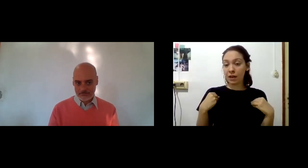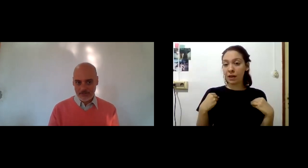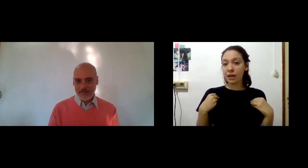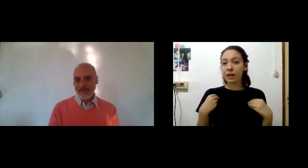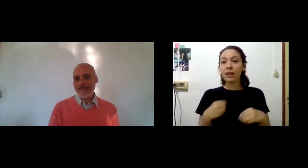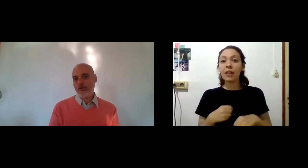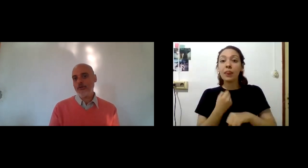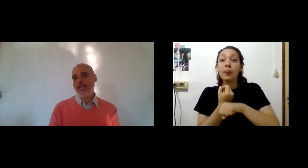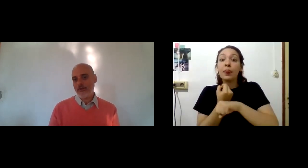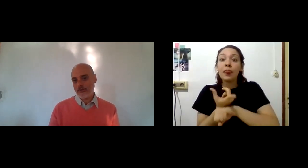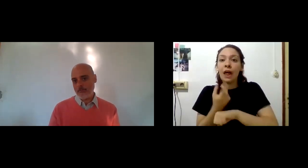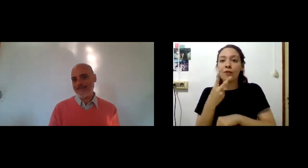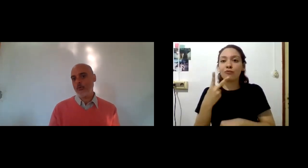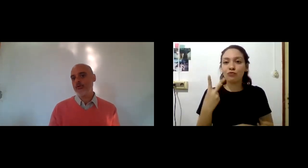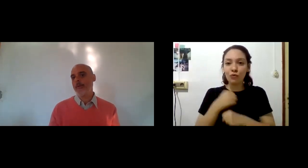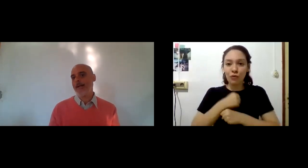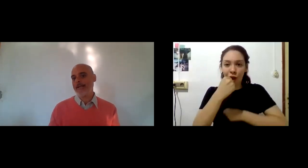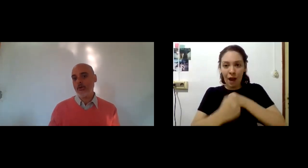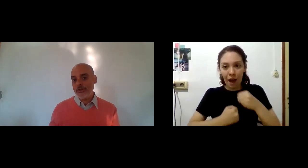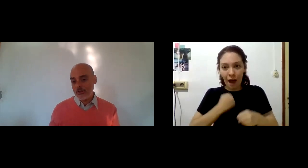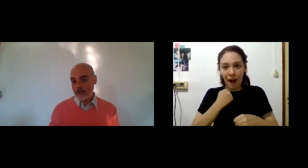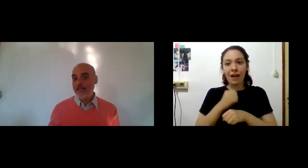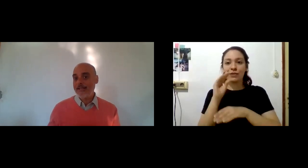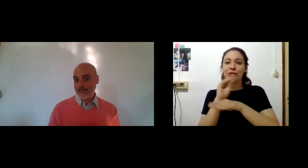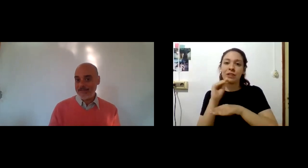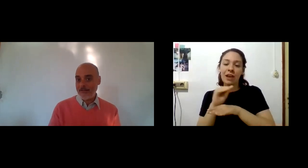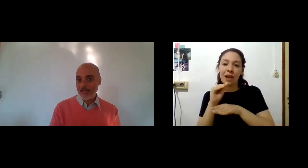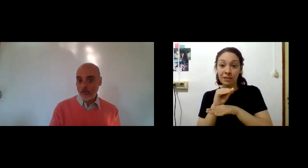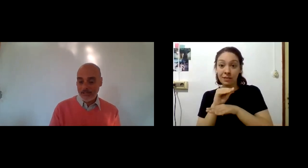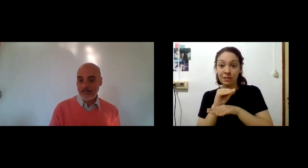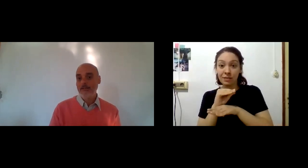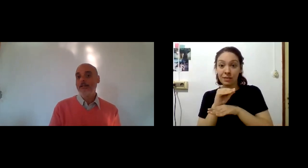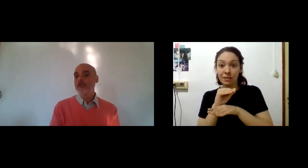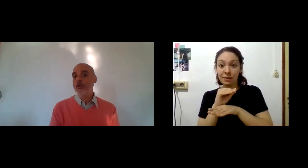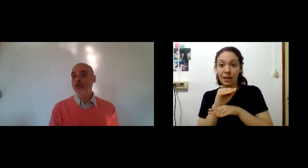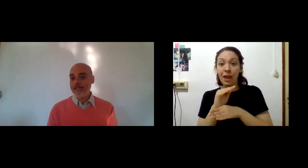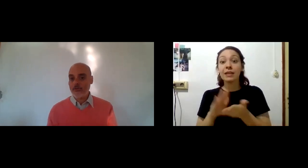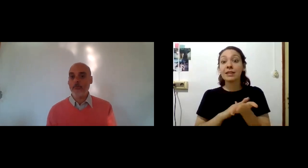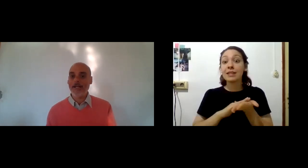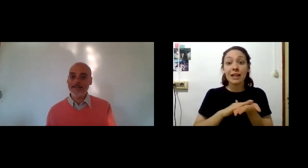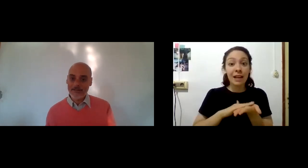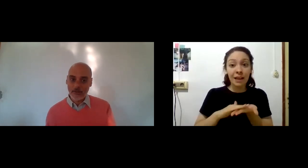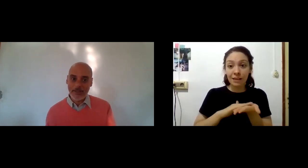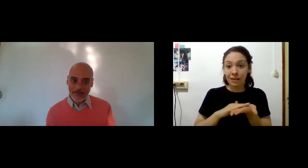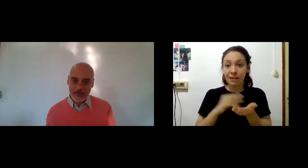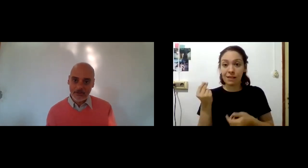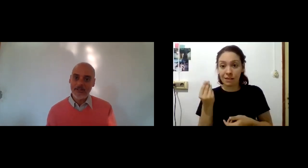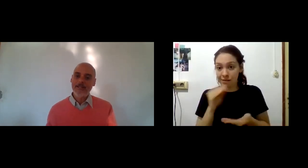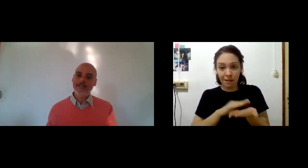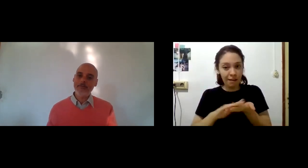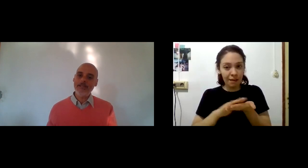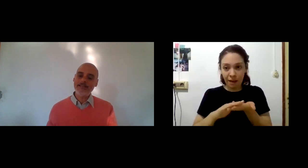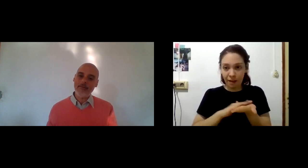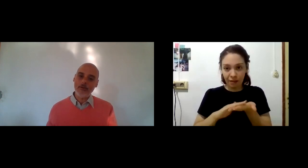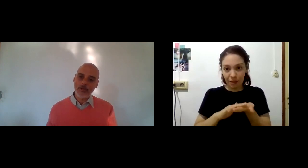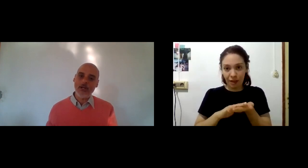lengua. Esos 2 años, más el curso preparatorio, que también se daba en la escuela, todo eso era un paquetito previo